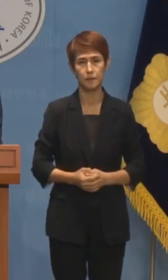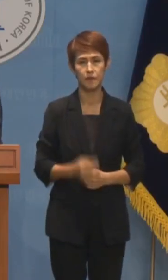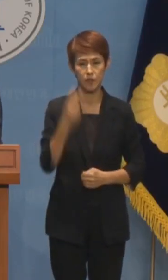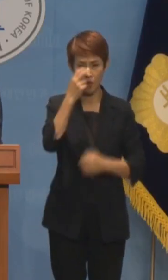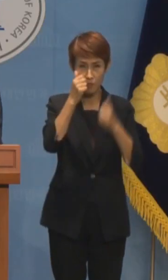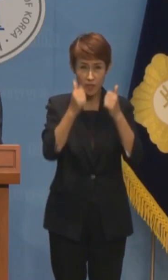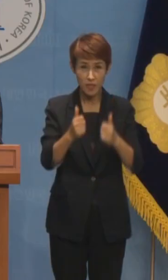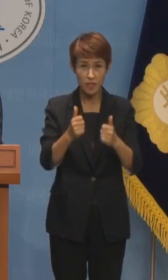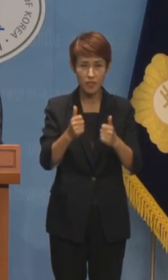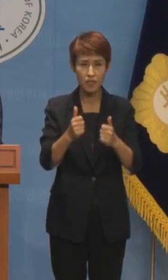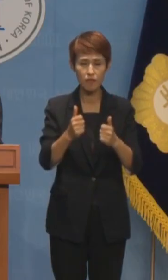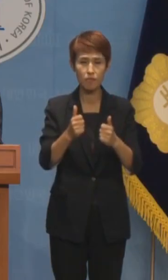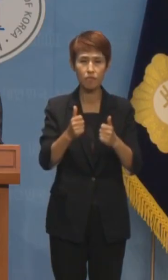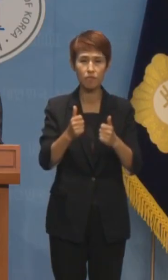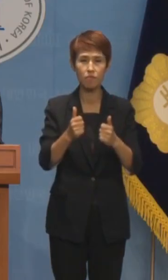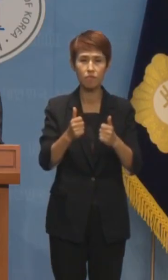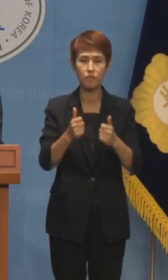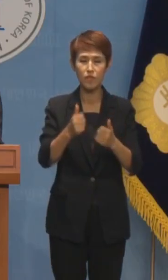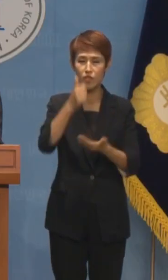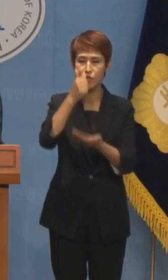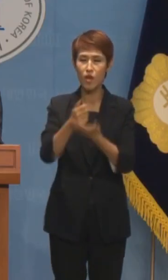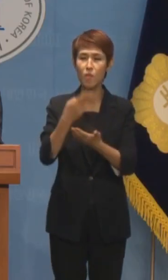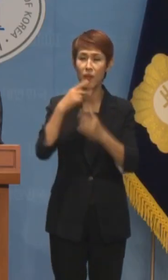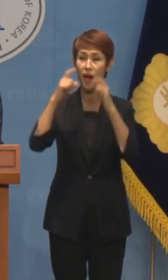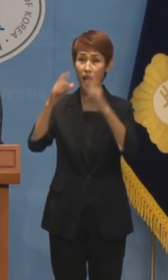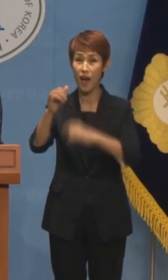검찰이 서둘러 불기소 처분을 했더라면